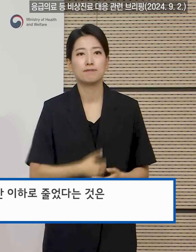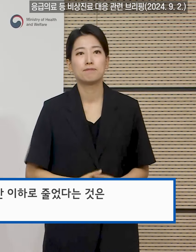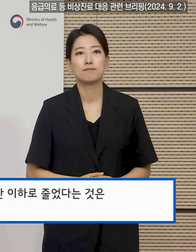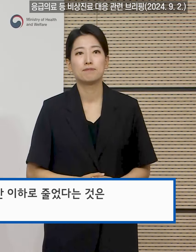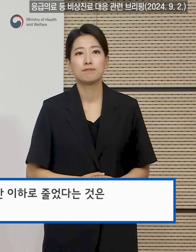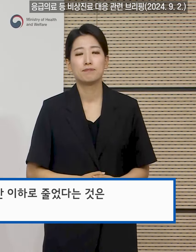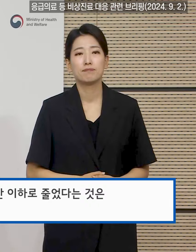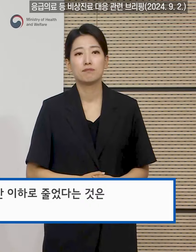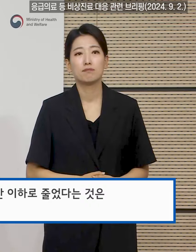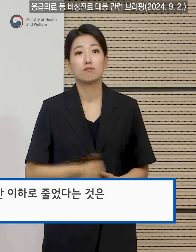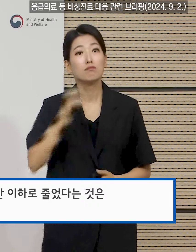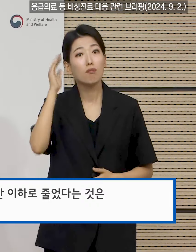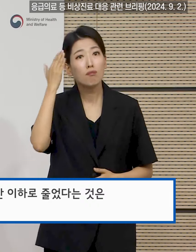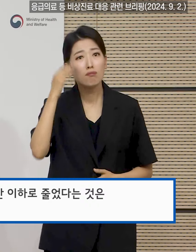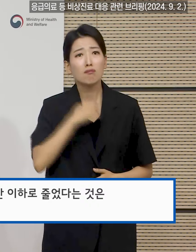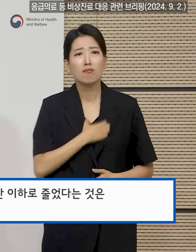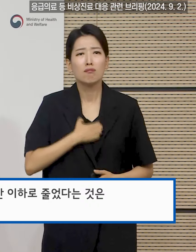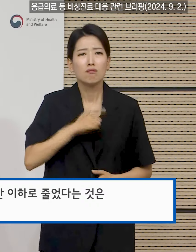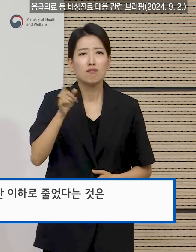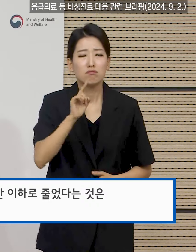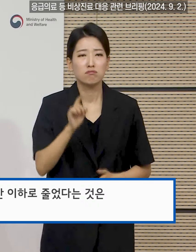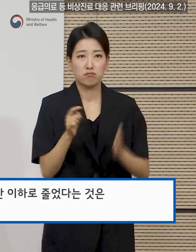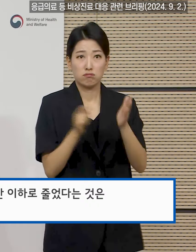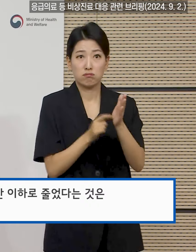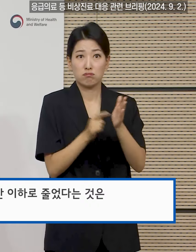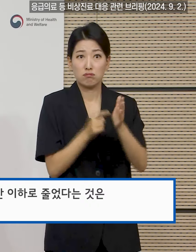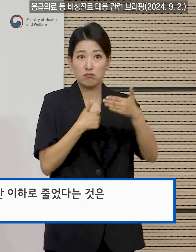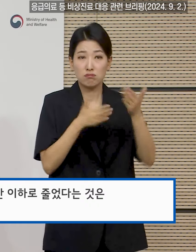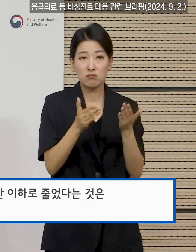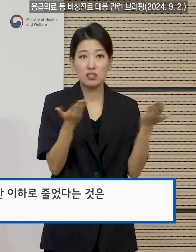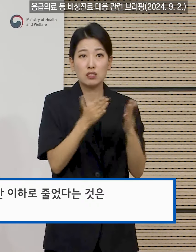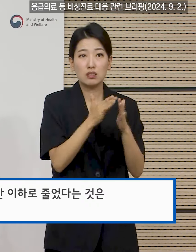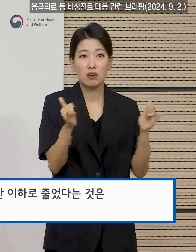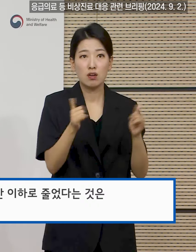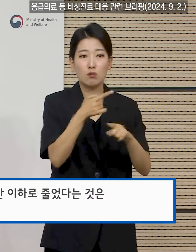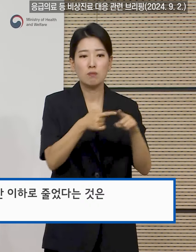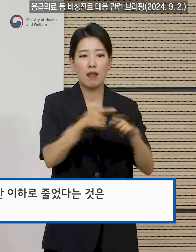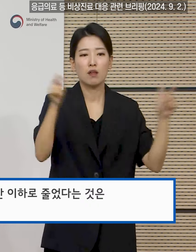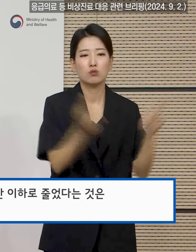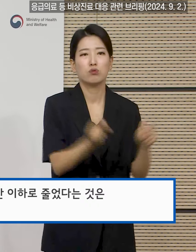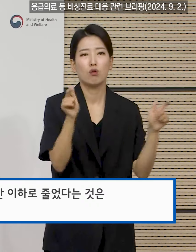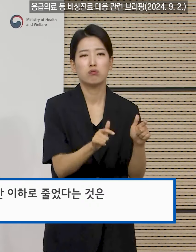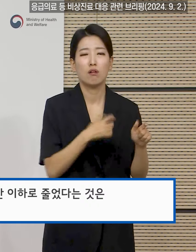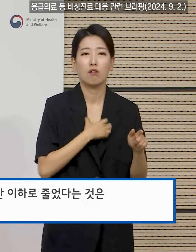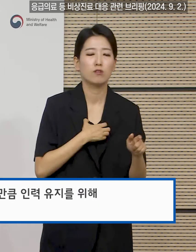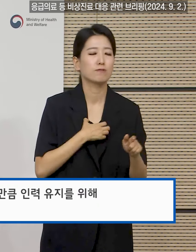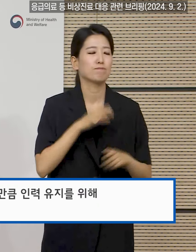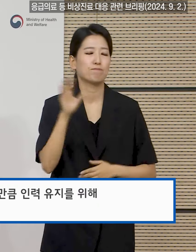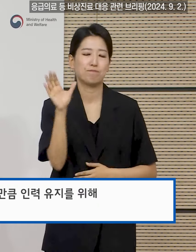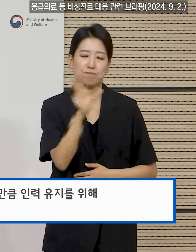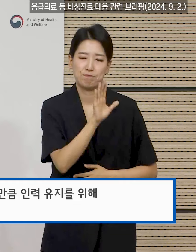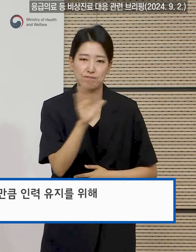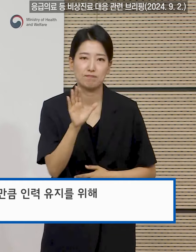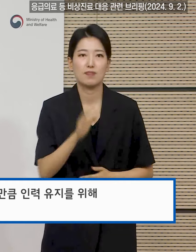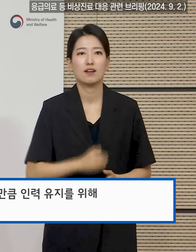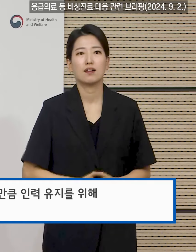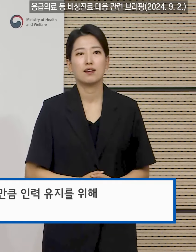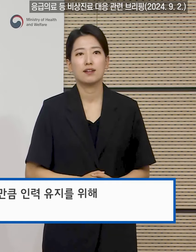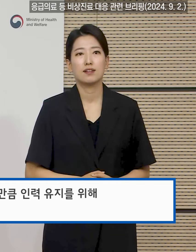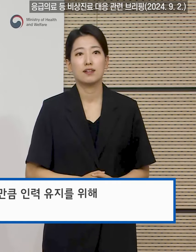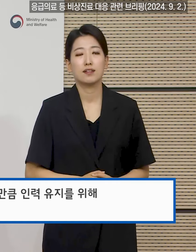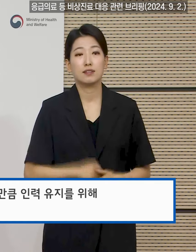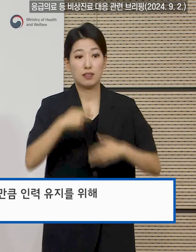최근 일각의 주장처럼 응급실 근무 인원이 절반 이하로 줄었다는 것은 사실이 아닙니다. 다만